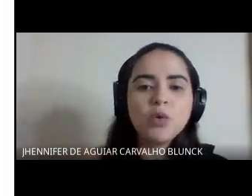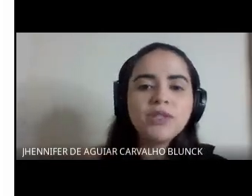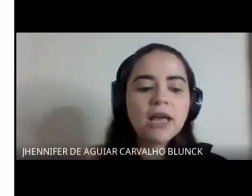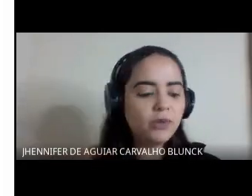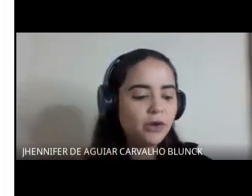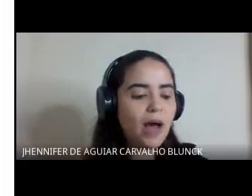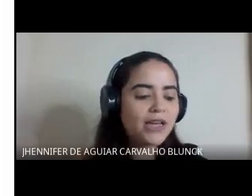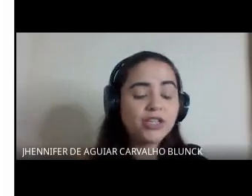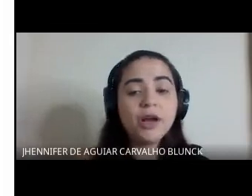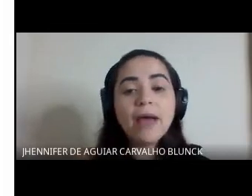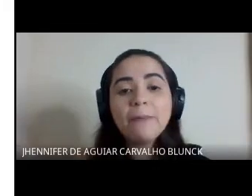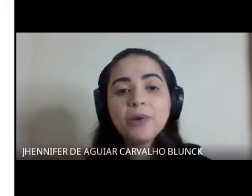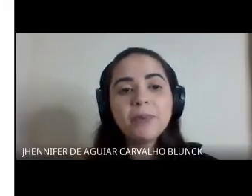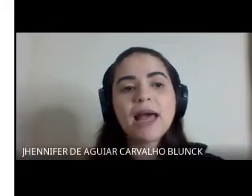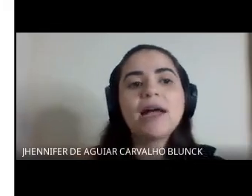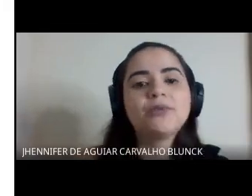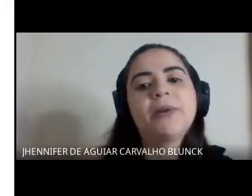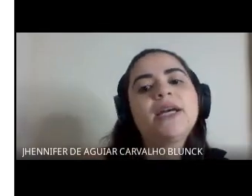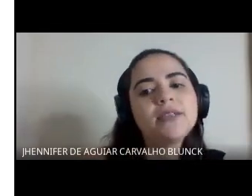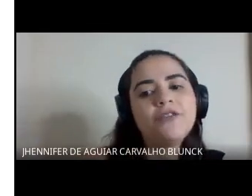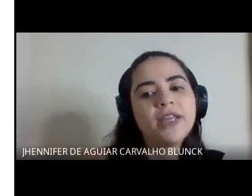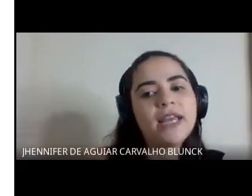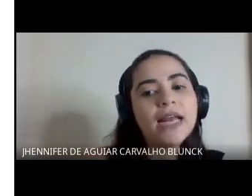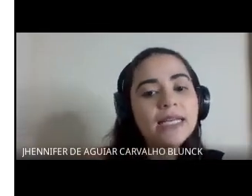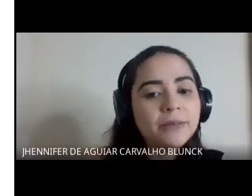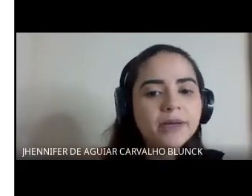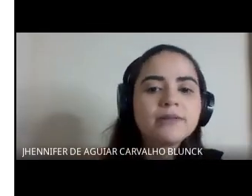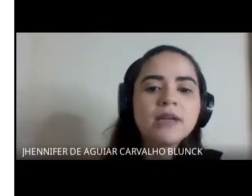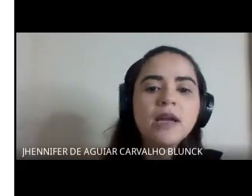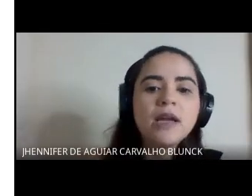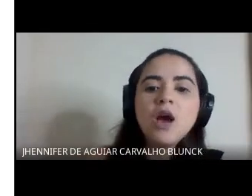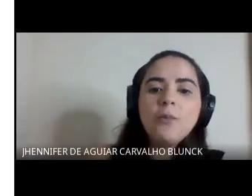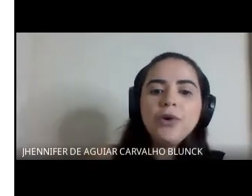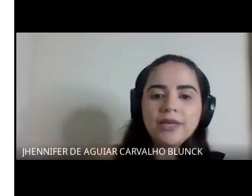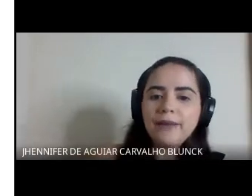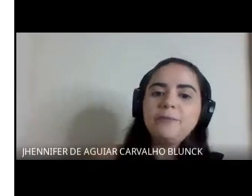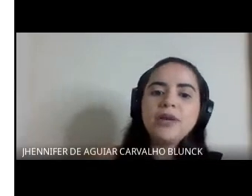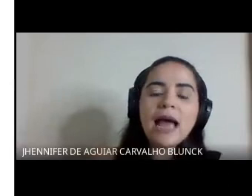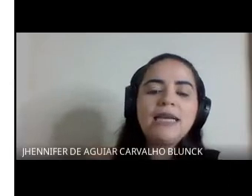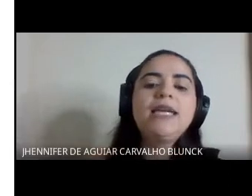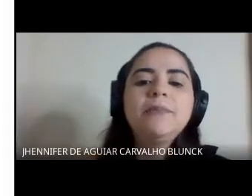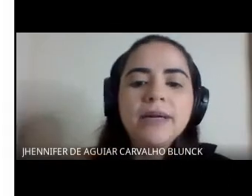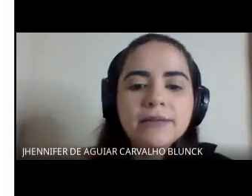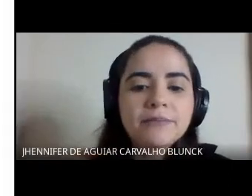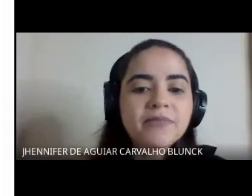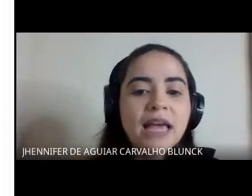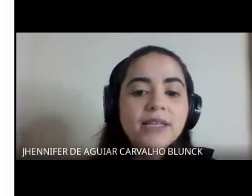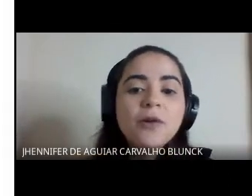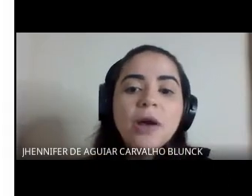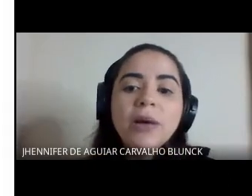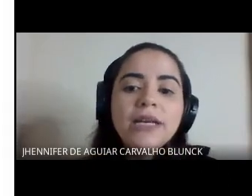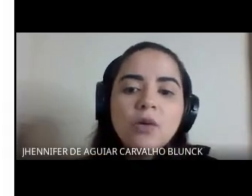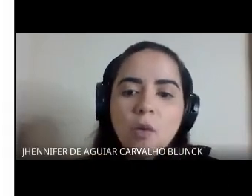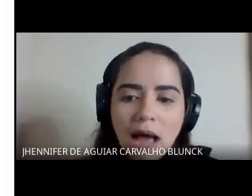que o termo linguagem não é apropriado para se referir a Libras. Por quê? Porque a Libras,